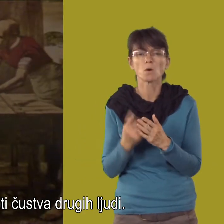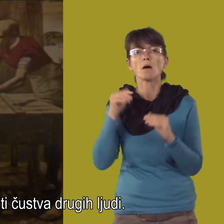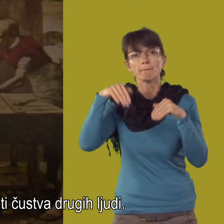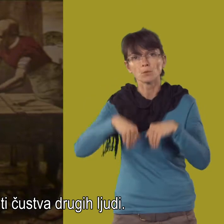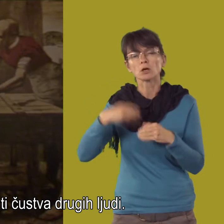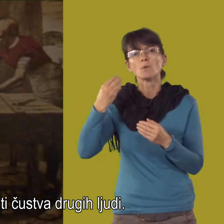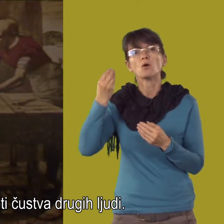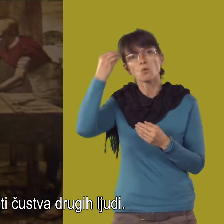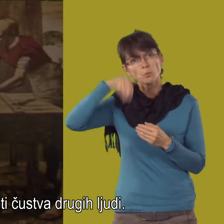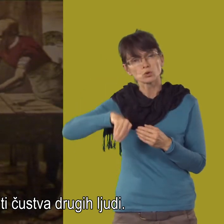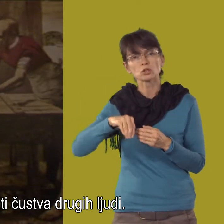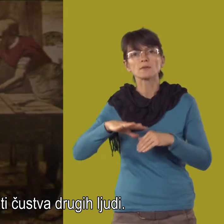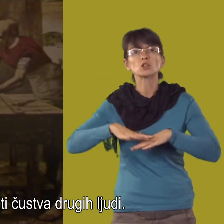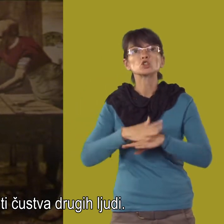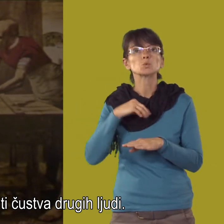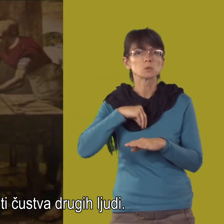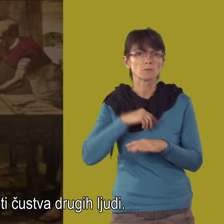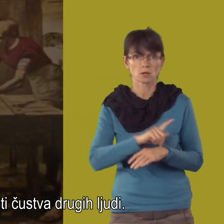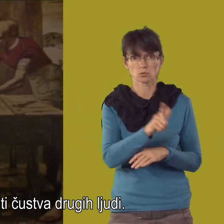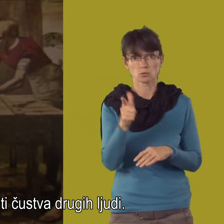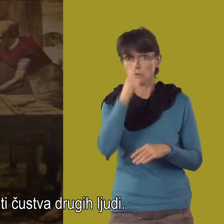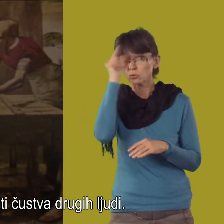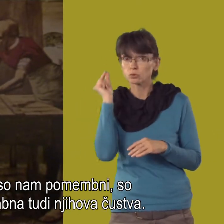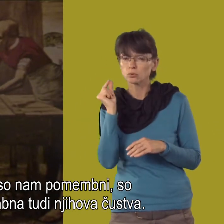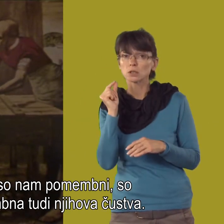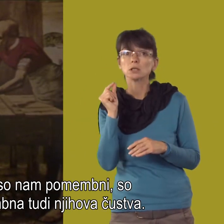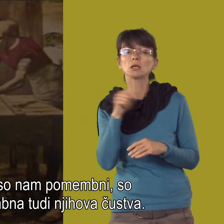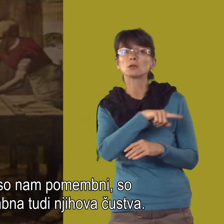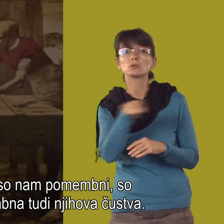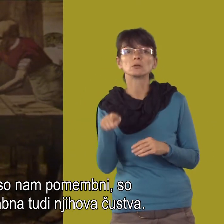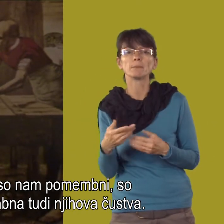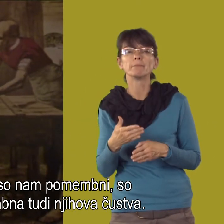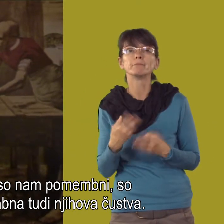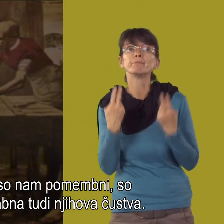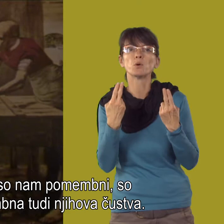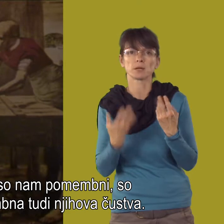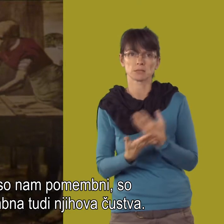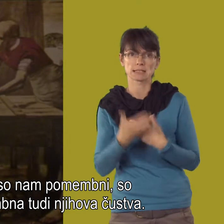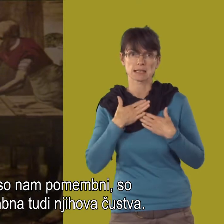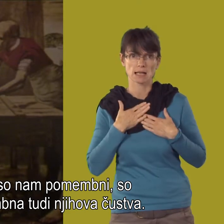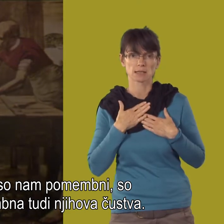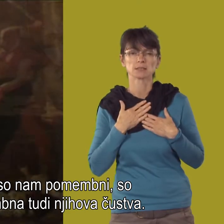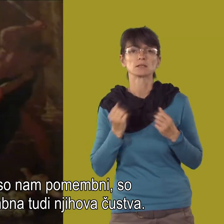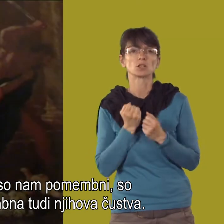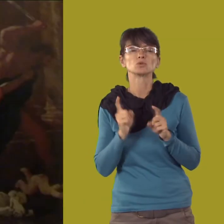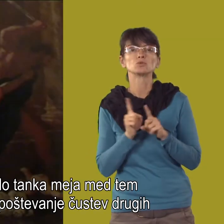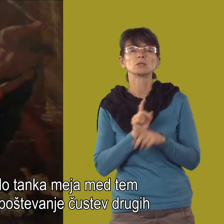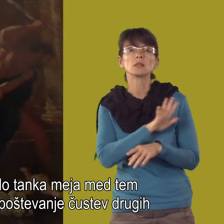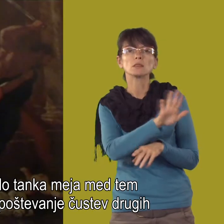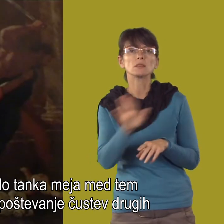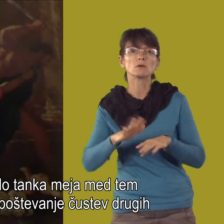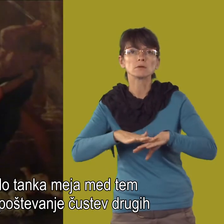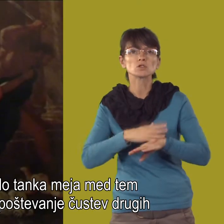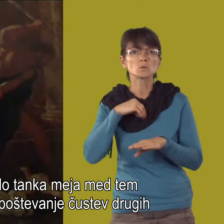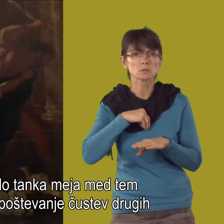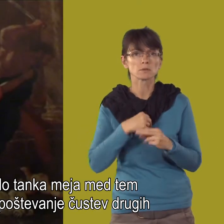moramo upoštevati čustva drugih ljudi. Zato, ker so nam pomembna tudi njihova čustva. In tukaj je potem